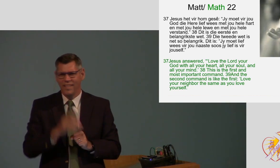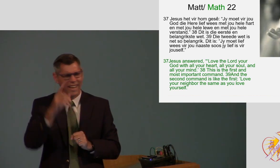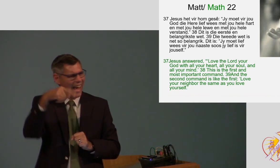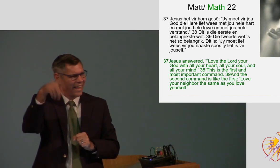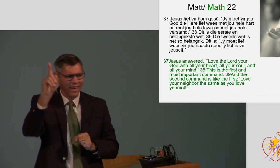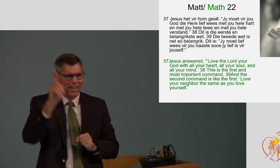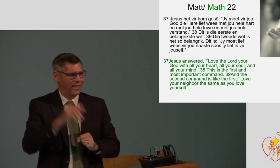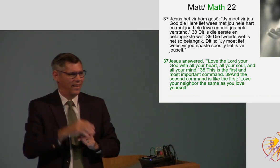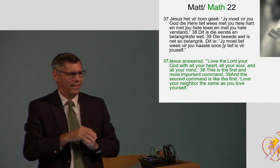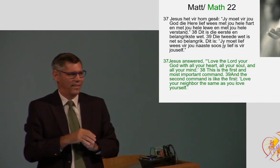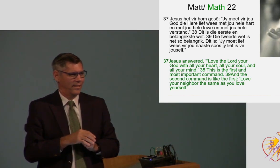nie.